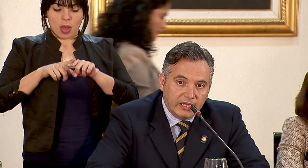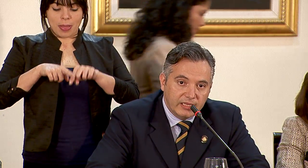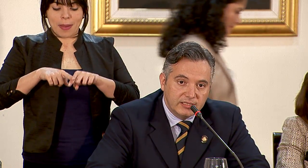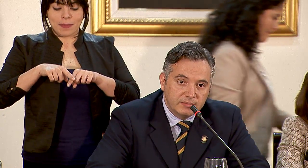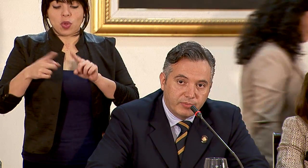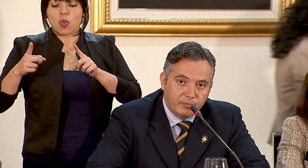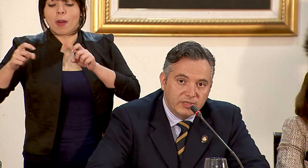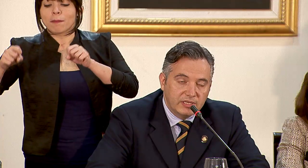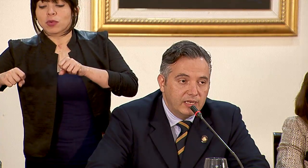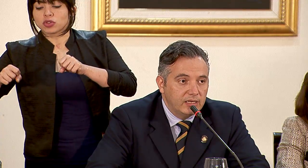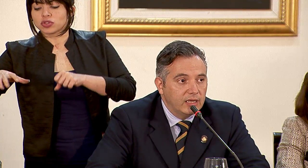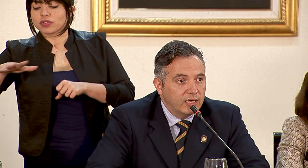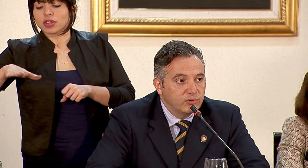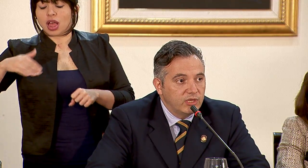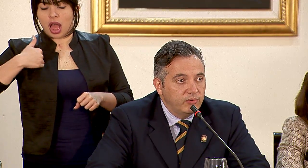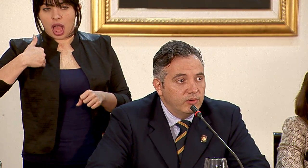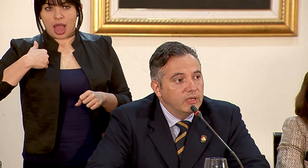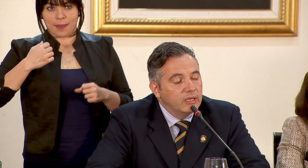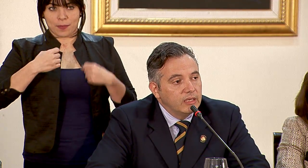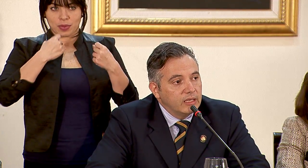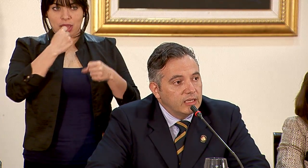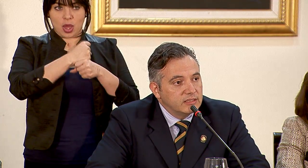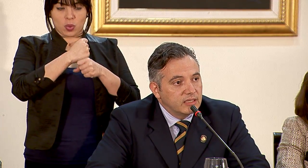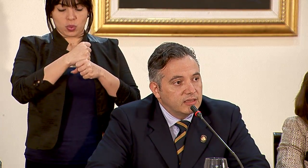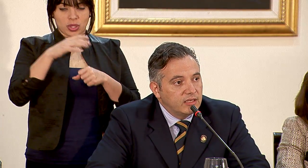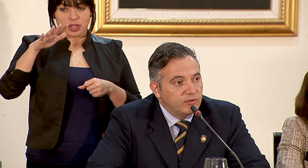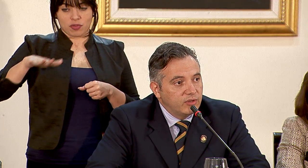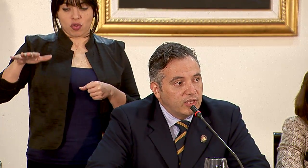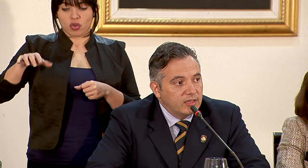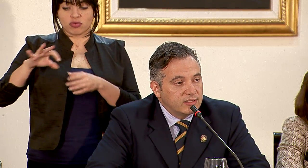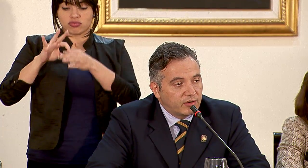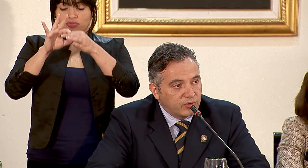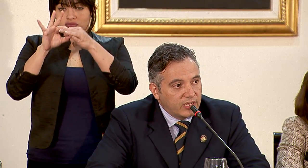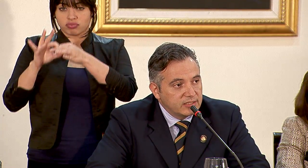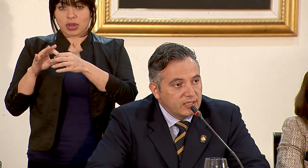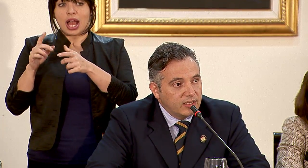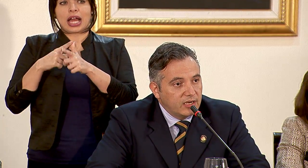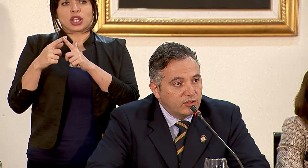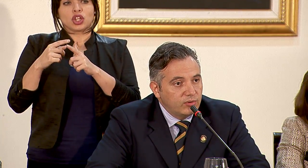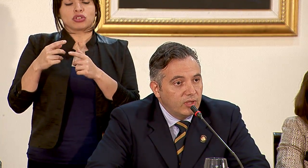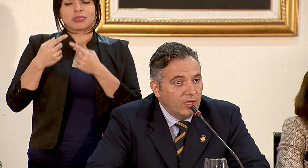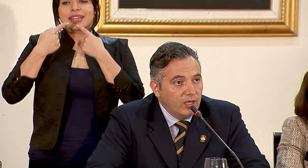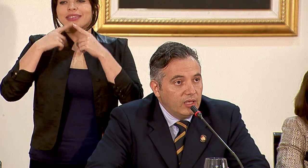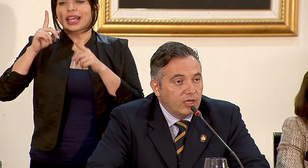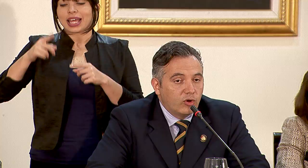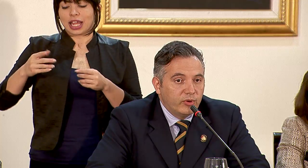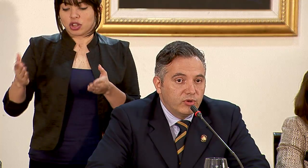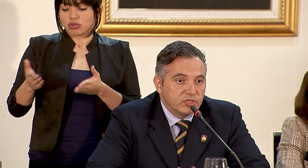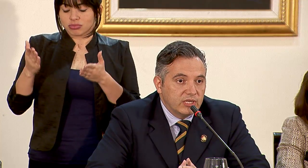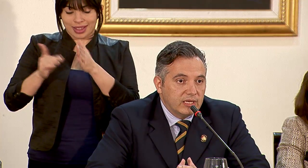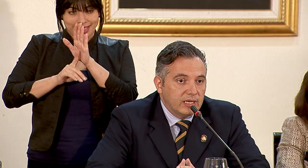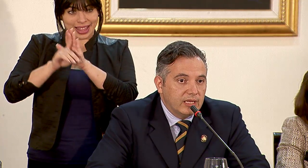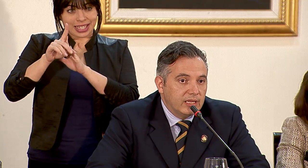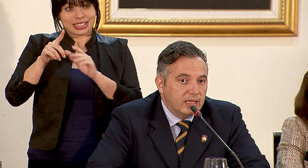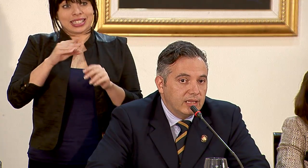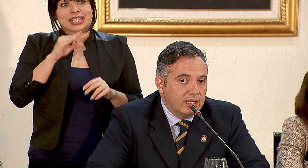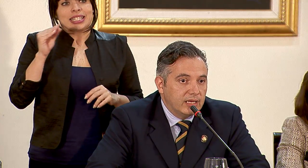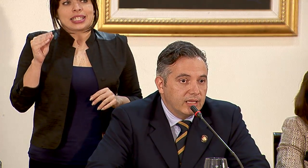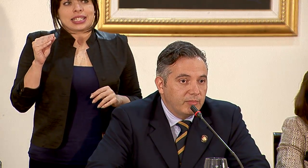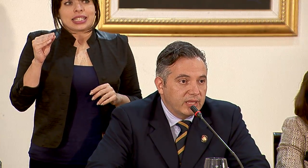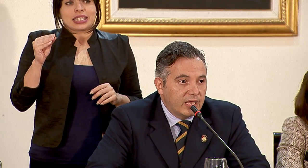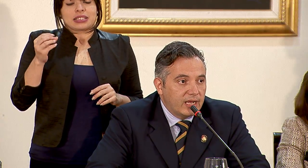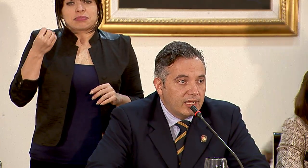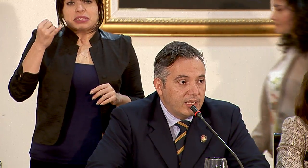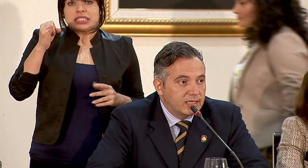posibilidades propias del Ejecutivo, en sentido de desarrollar este decreto. Y, cómo no, si el